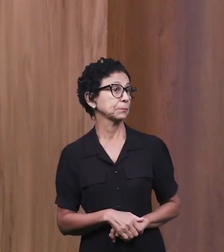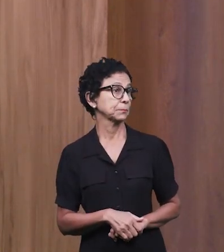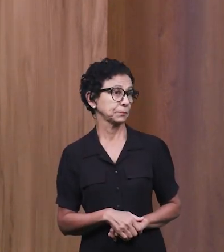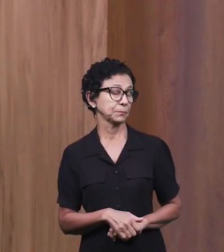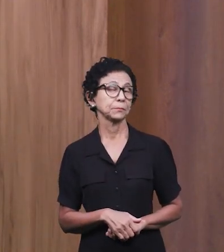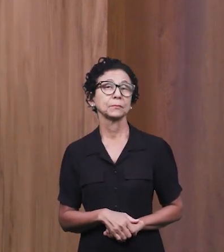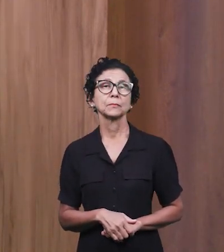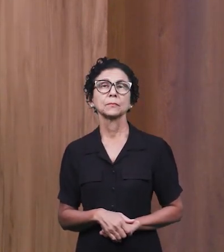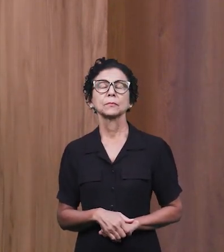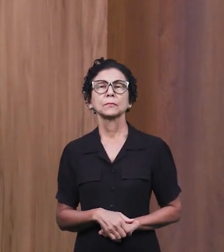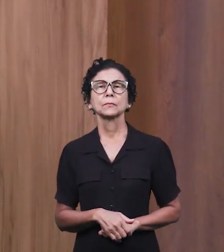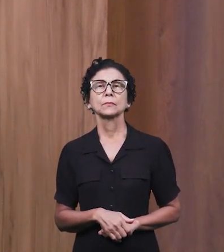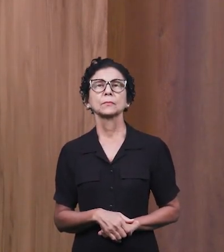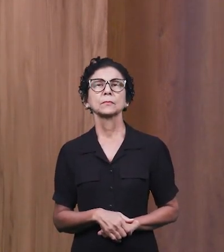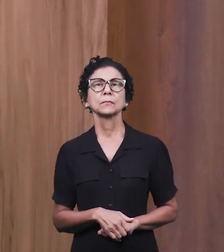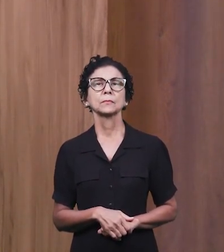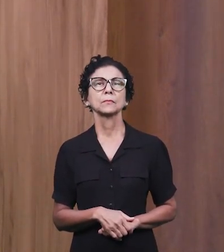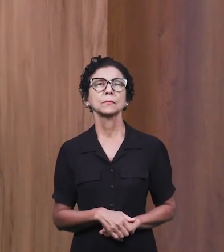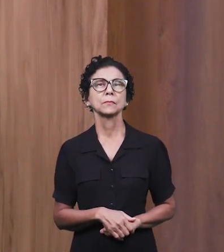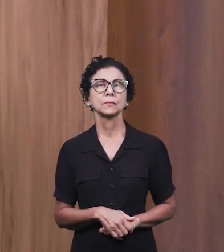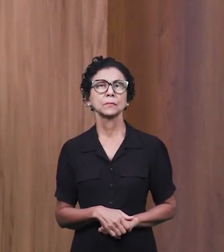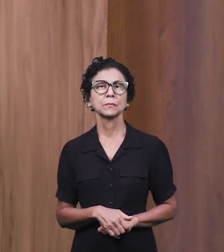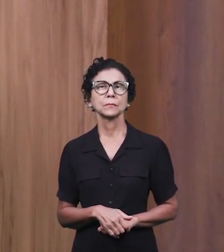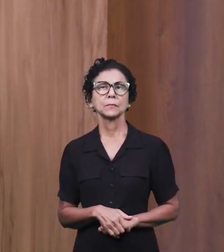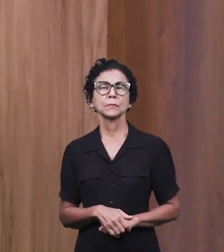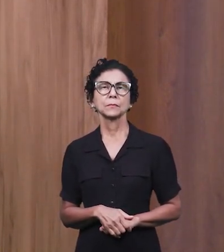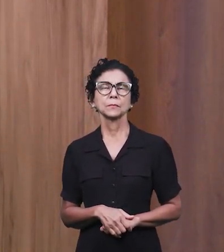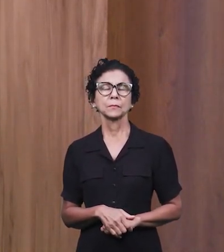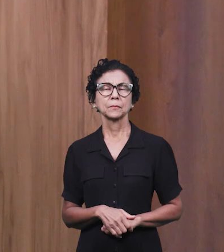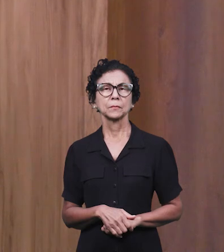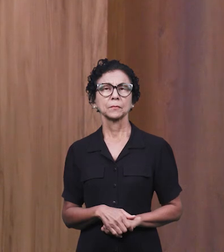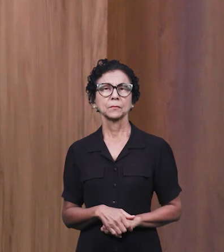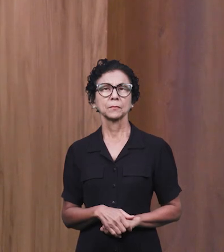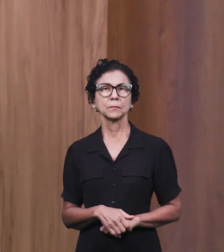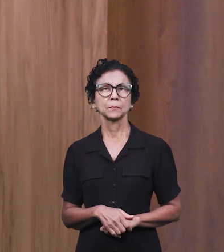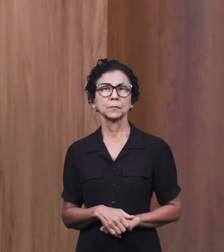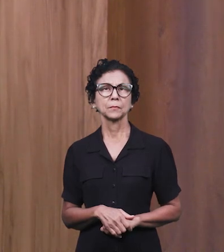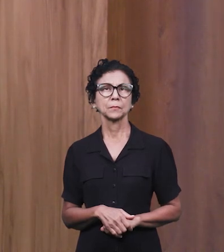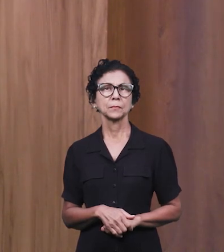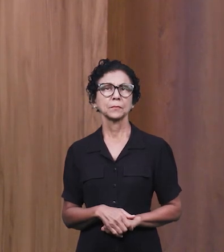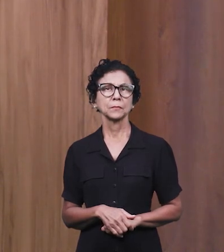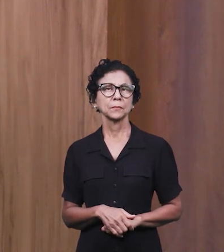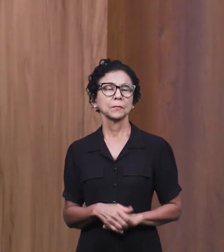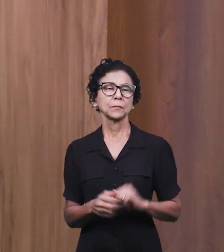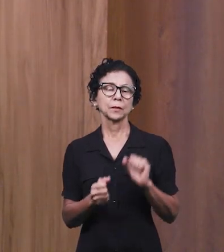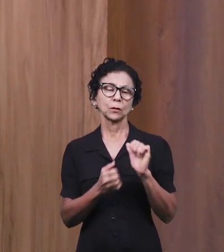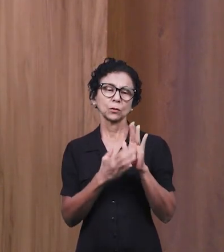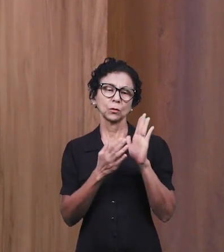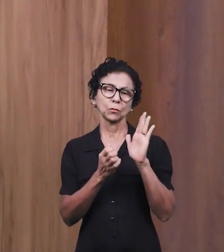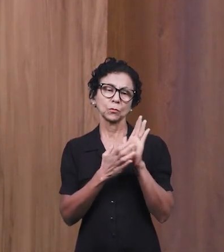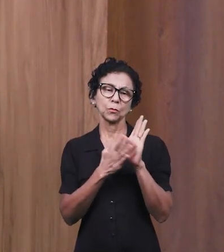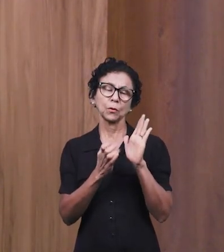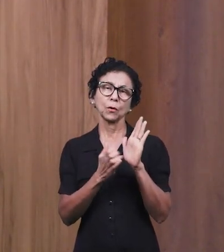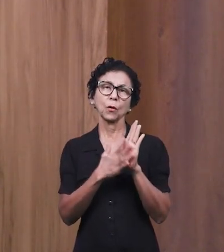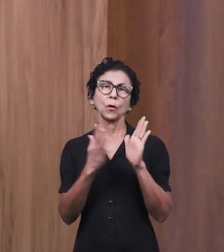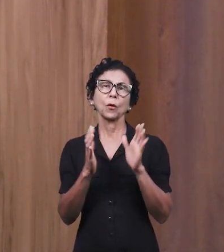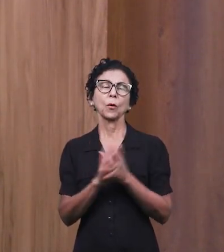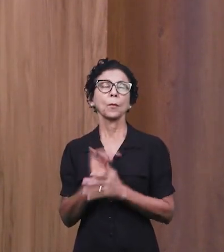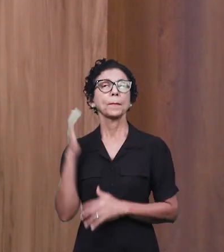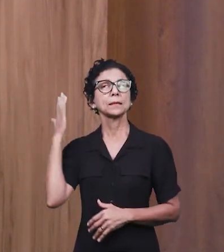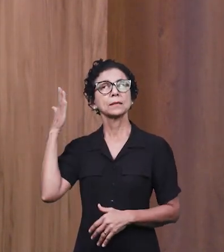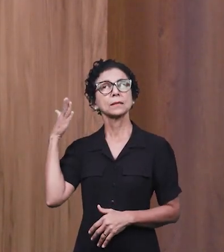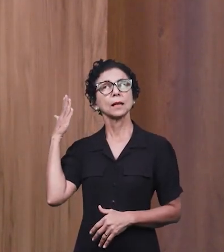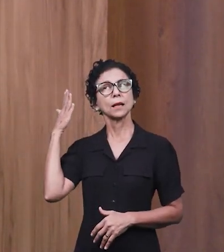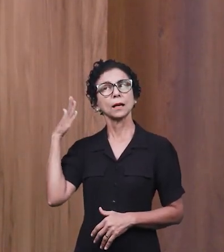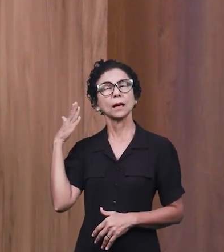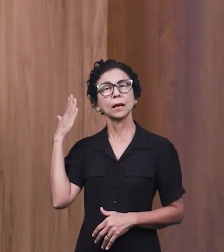Se for, aí a gente vai montar aquela estratégia de sentar próximo ao culto para fazer um louvor, a mensagem,